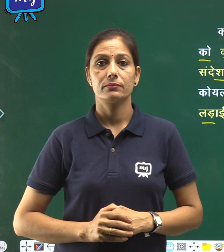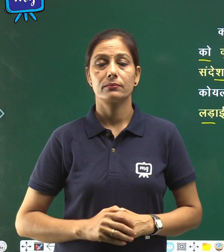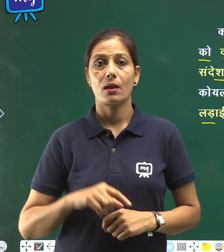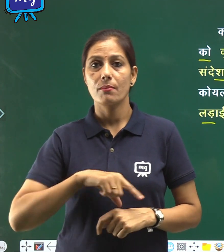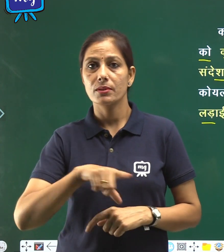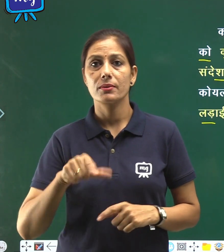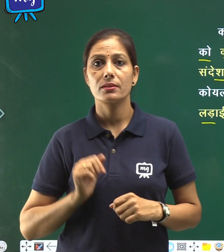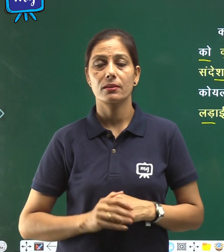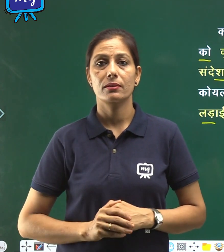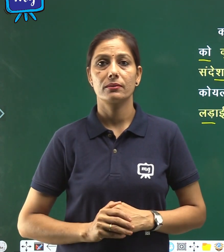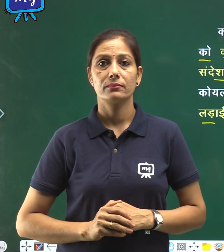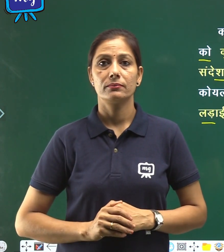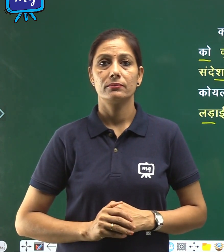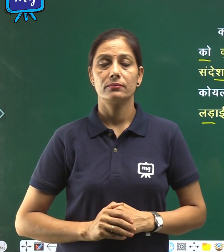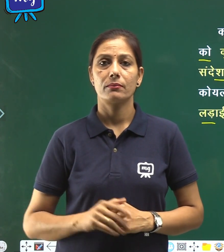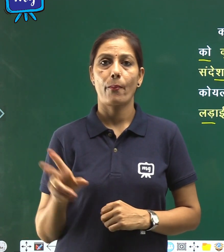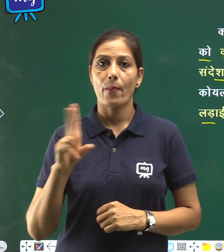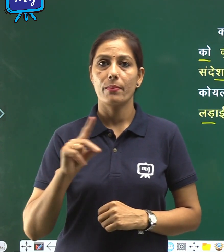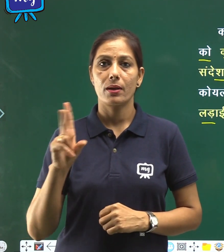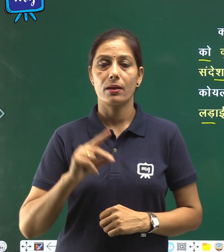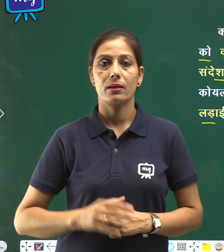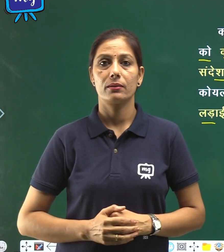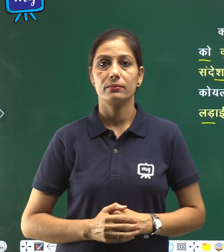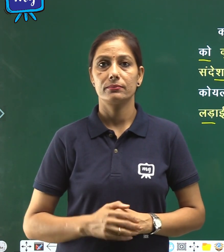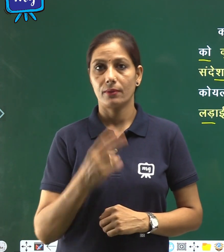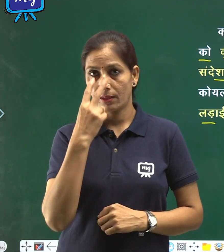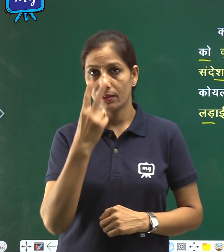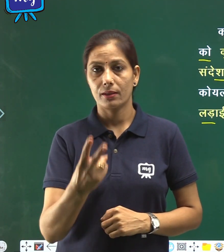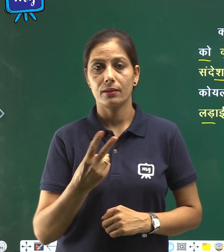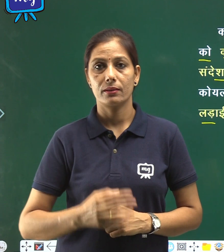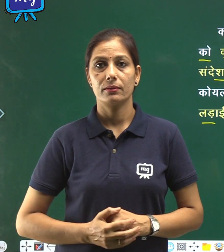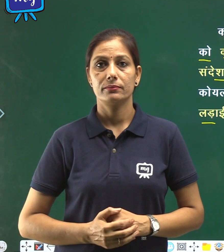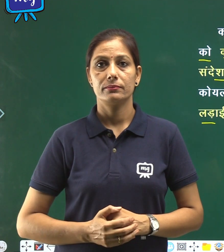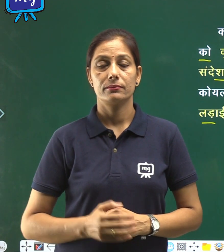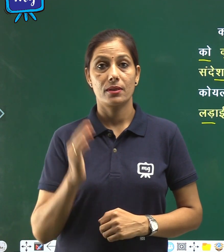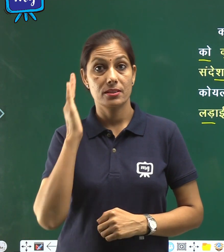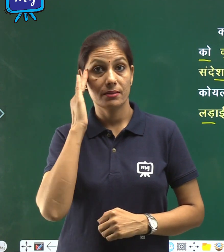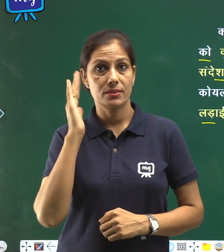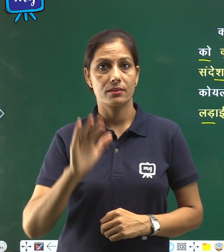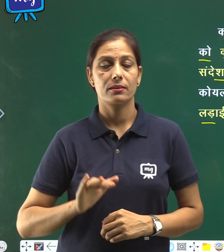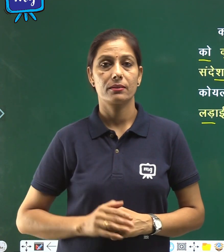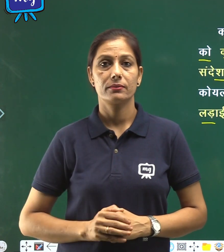आप इसे बार बार देखें,